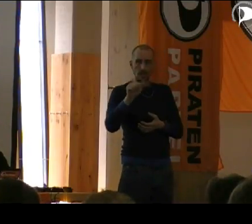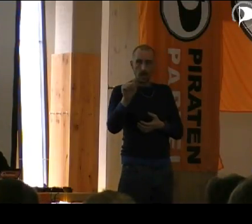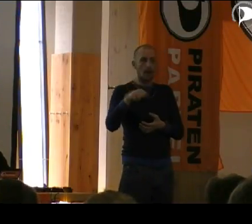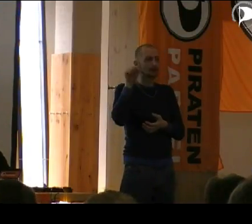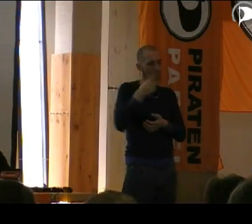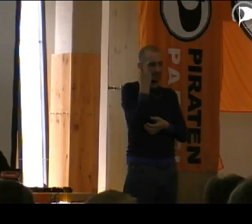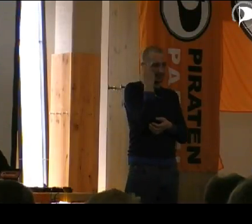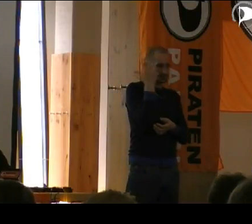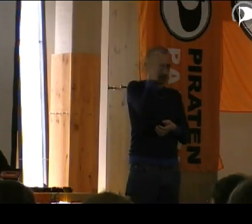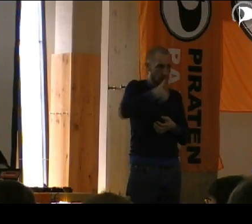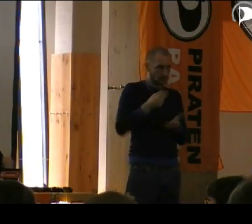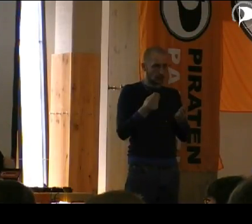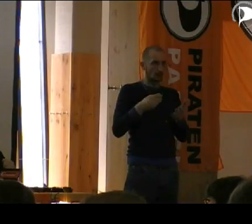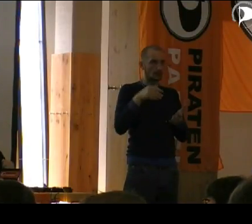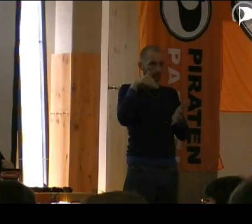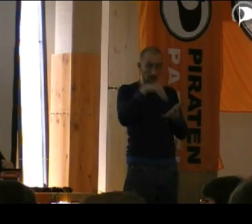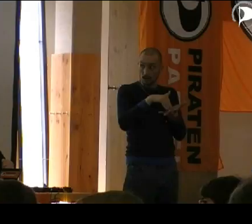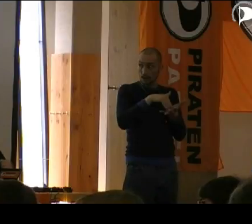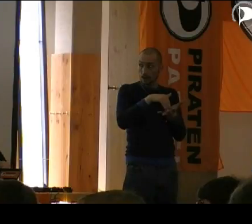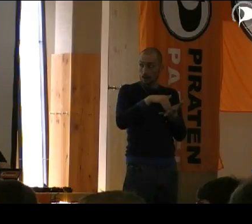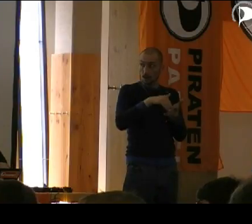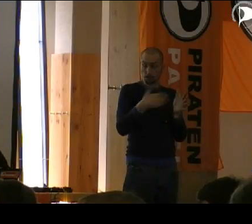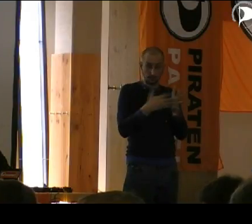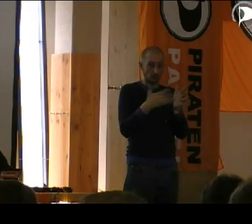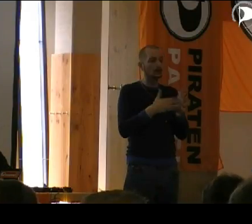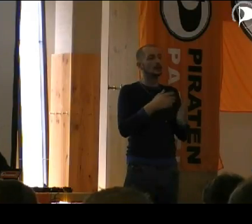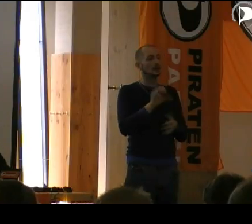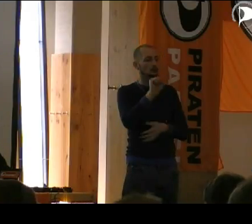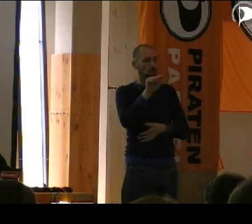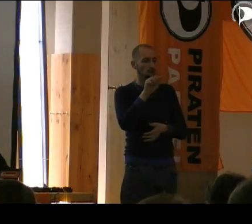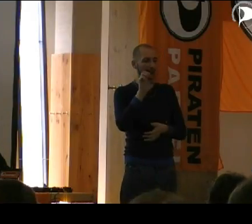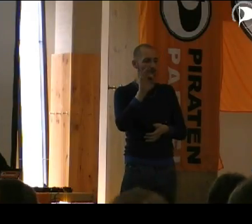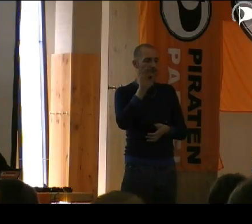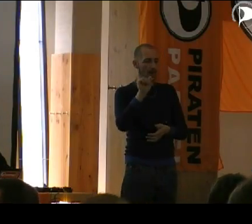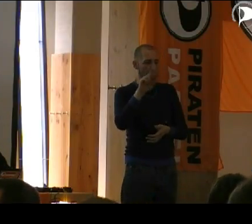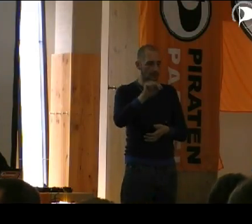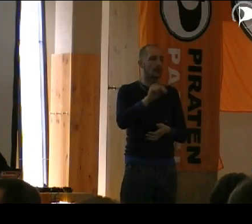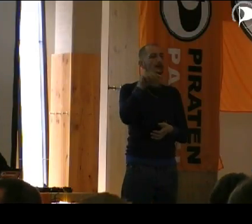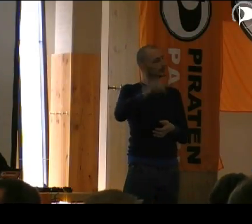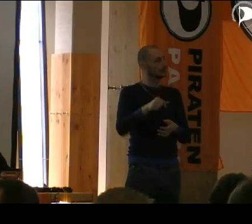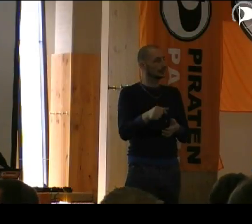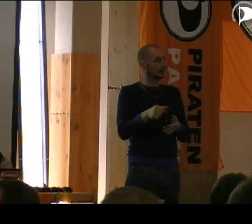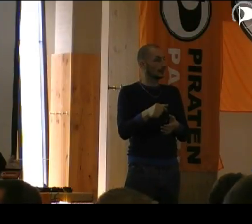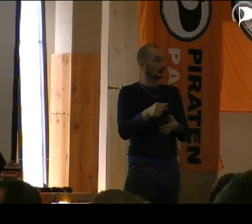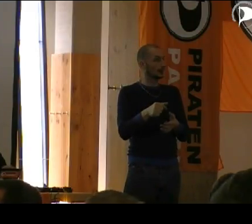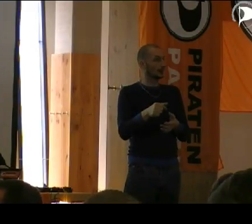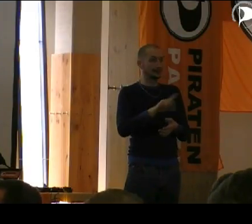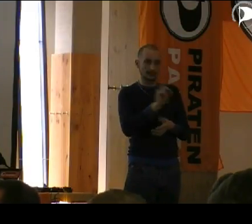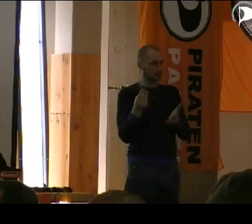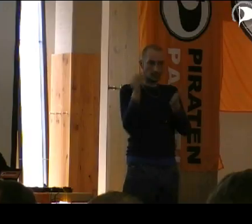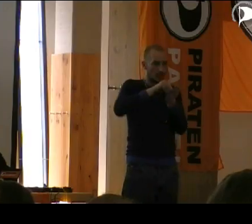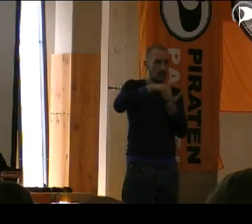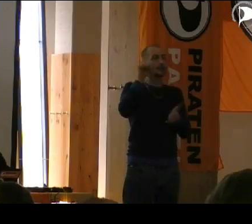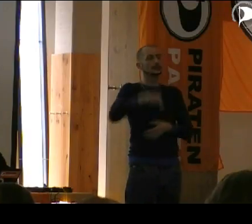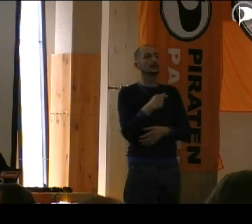und die anderen stefan hatte keine zeit und da wird es ja inzwischen ausgetreten und gedacht ich